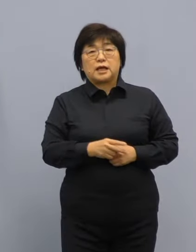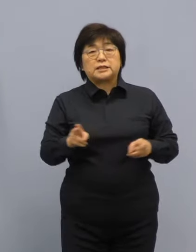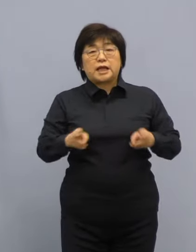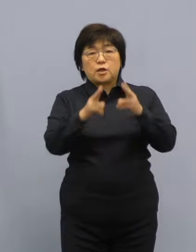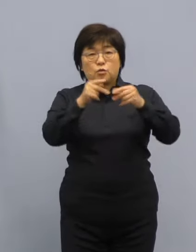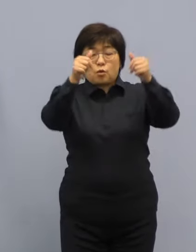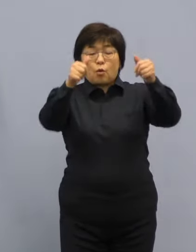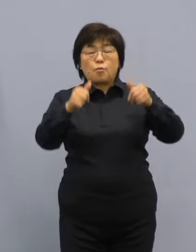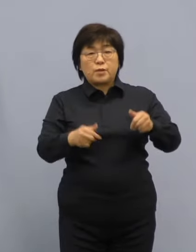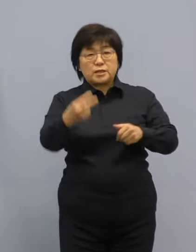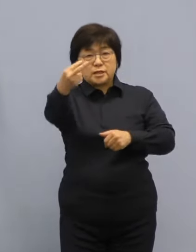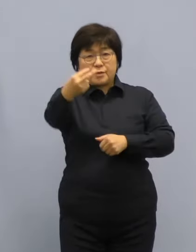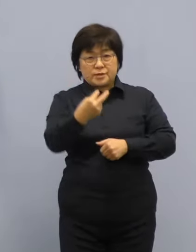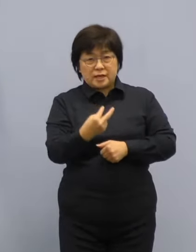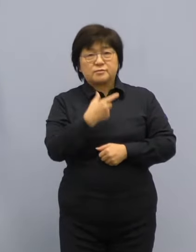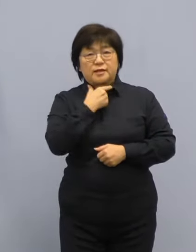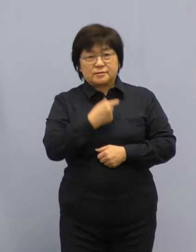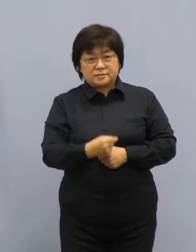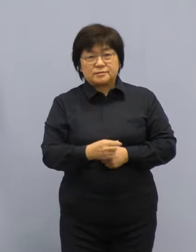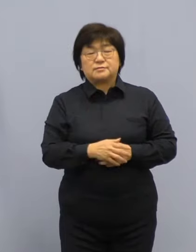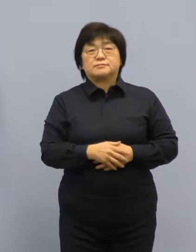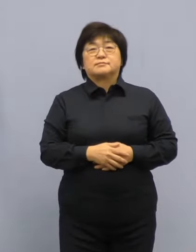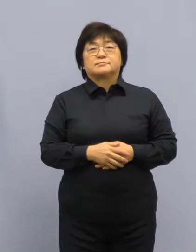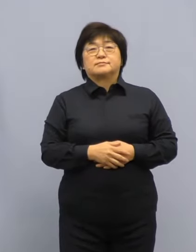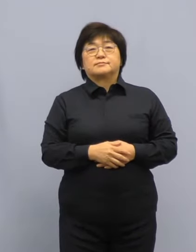ページでご覧をいただければと思います。